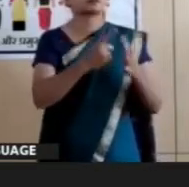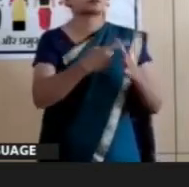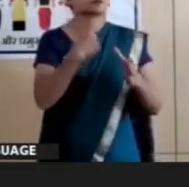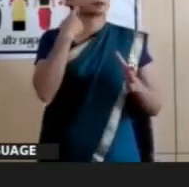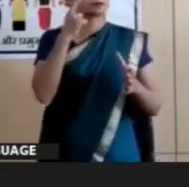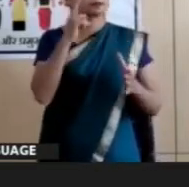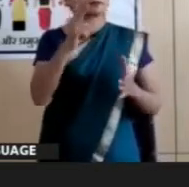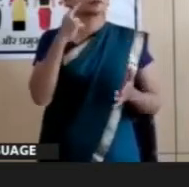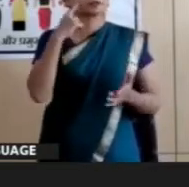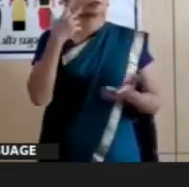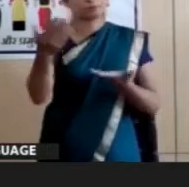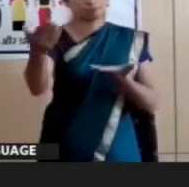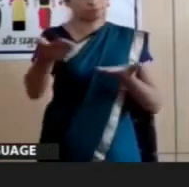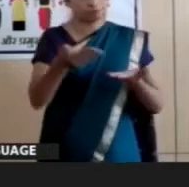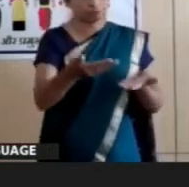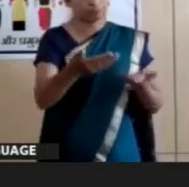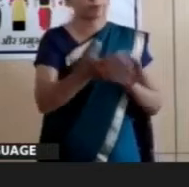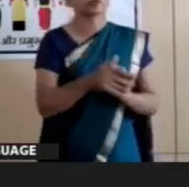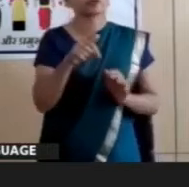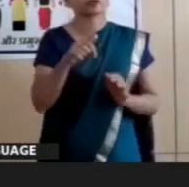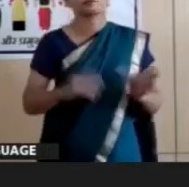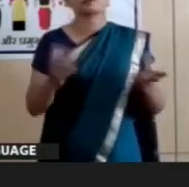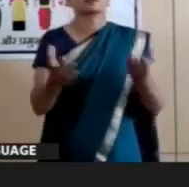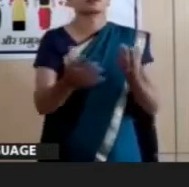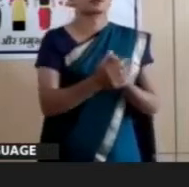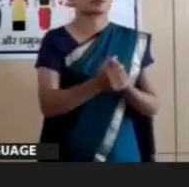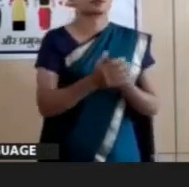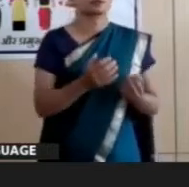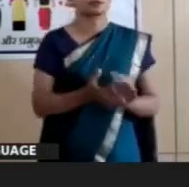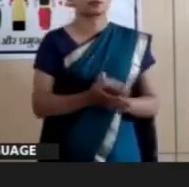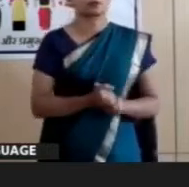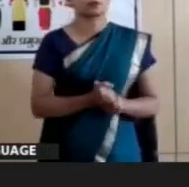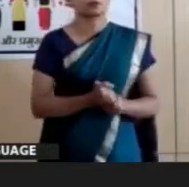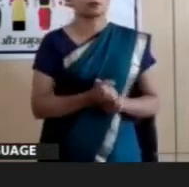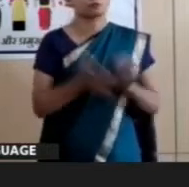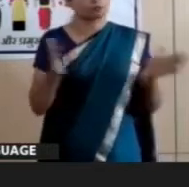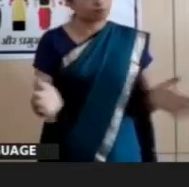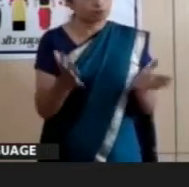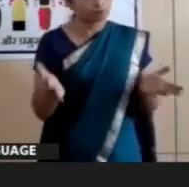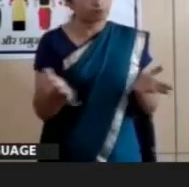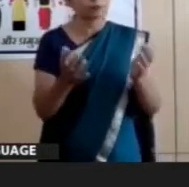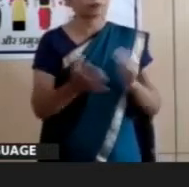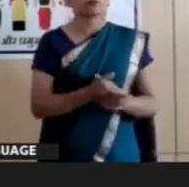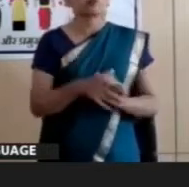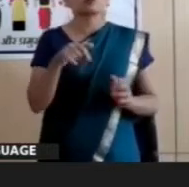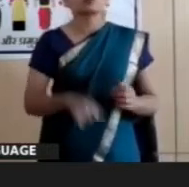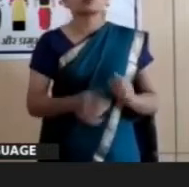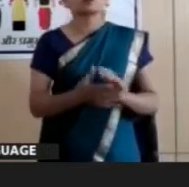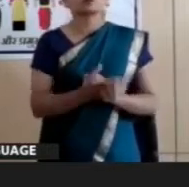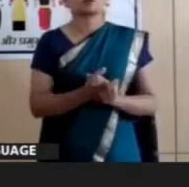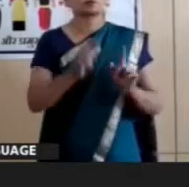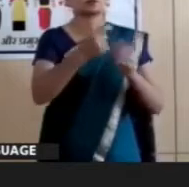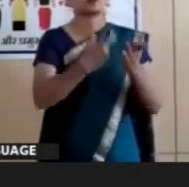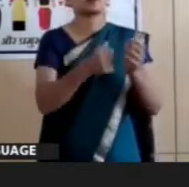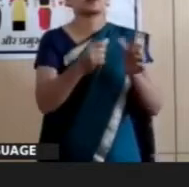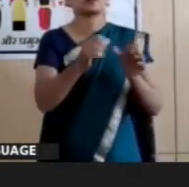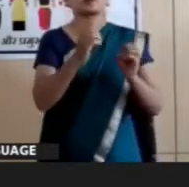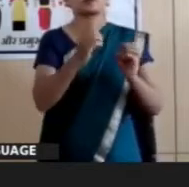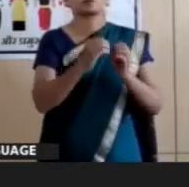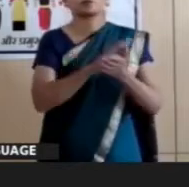जी को भी स्वागत करता हूं, धन्यवाद ज्ञापन करता हूं हमें प्रोत्साहित करने की। हमारी संयुक्त सचिव डॉक्टर प्रबोध सेठ